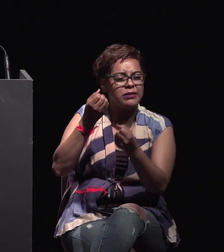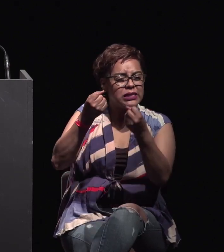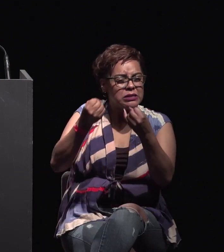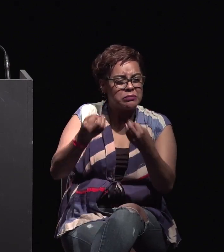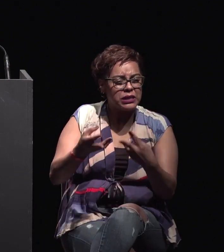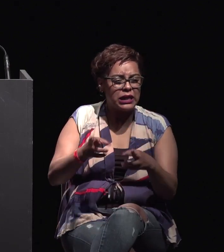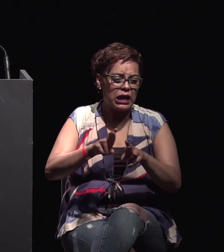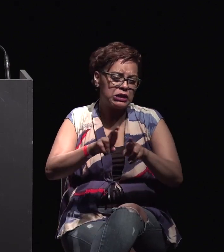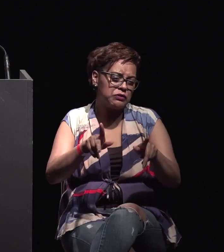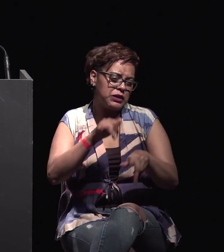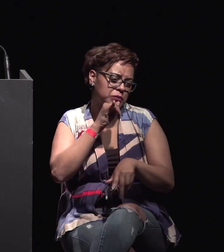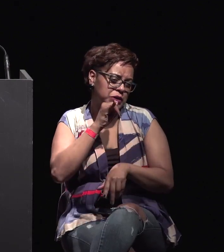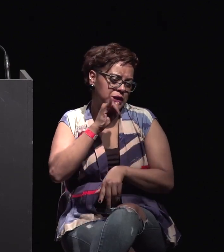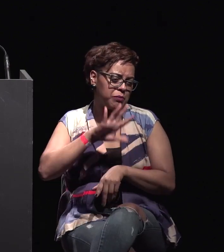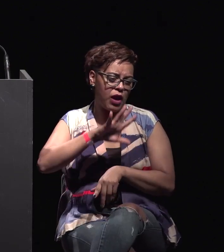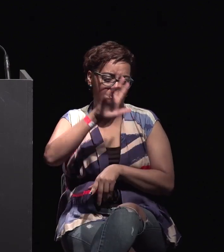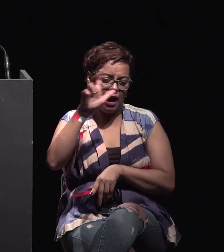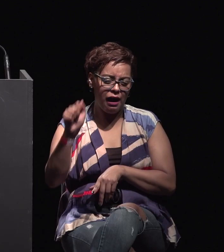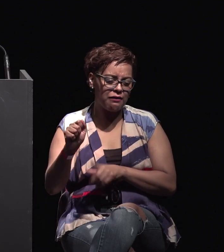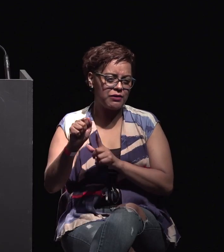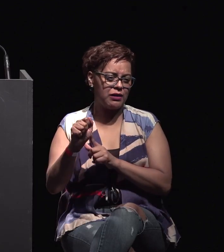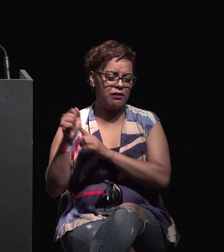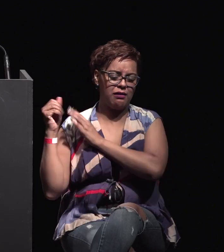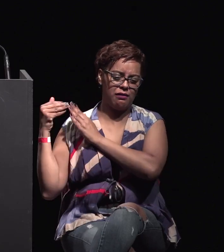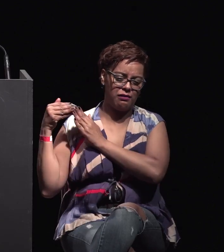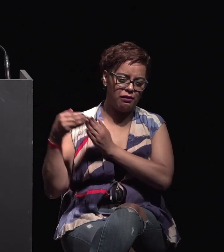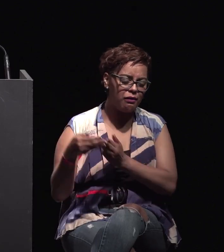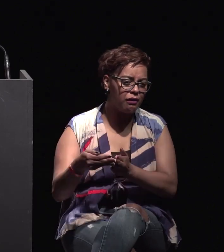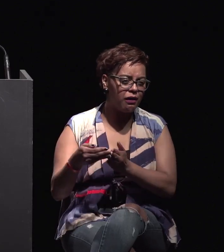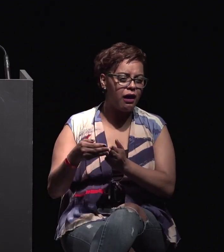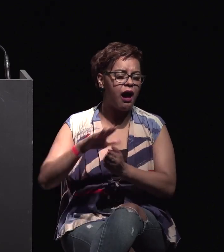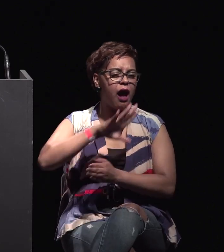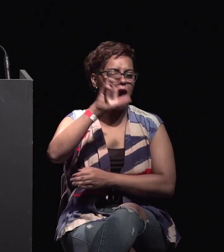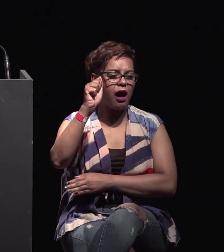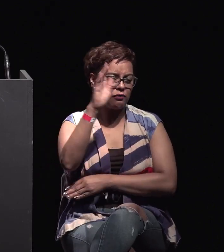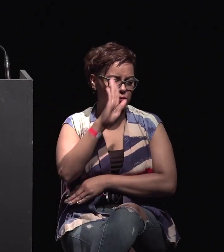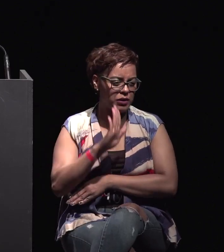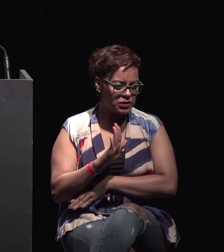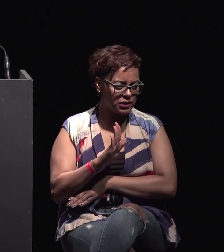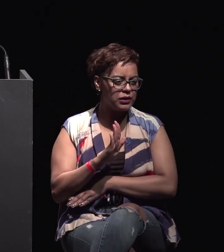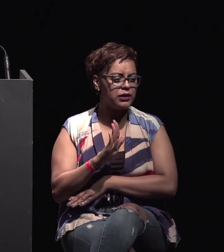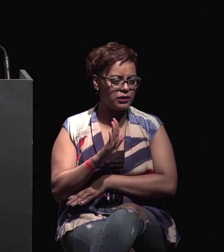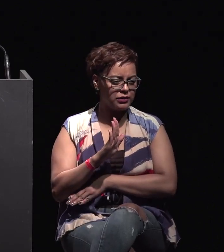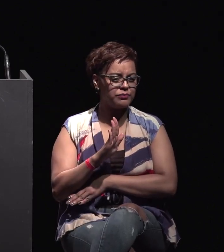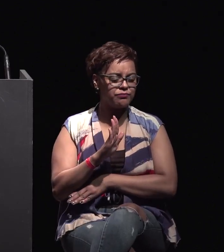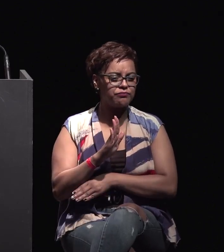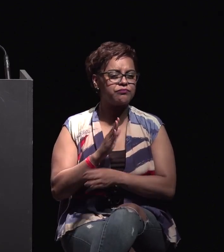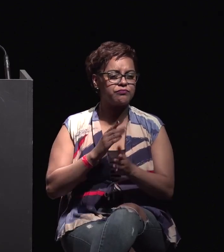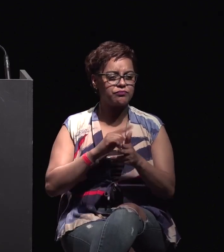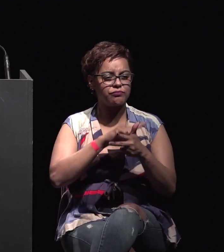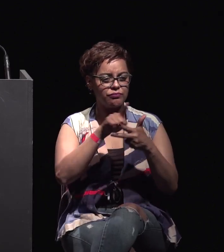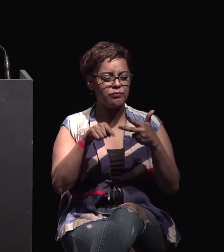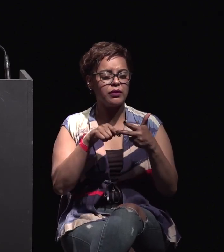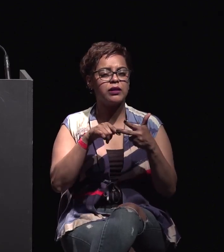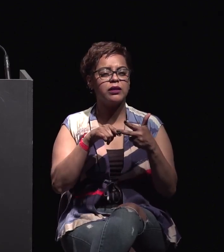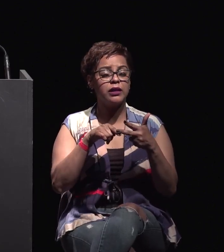autoras africanas, afrodiaspóricas e afro-brasileiras que estão